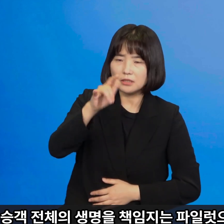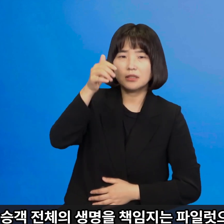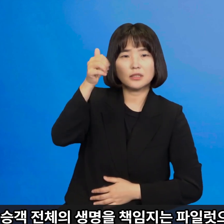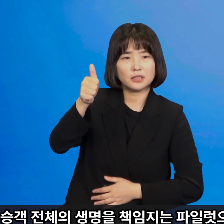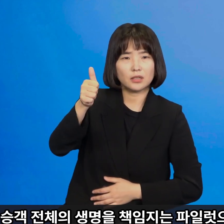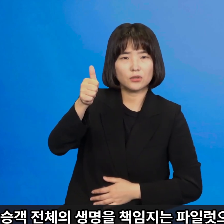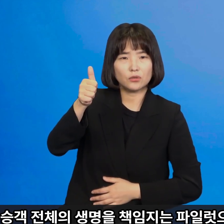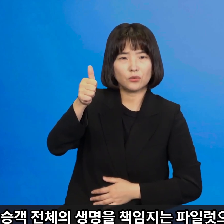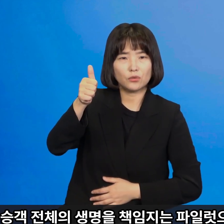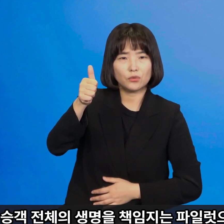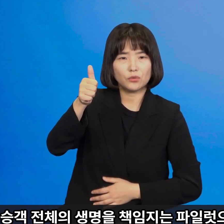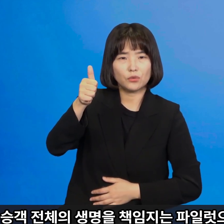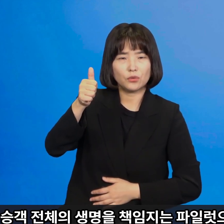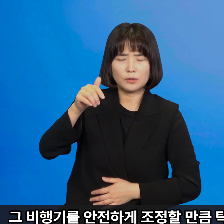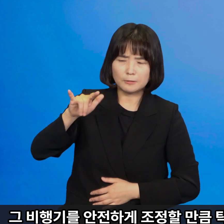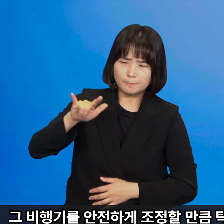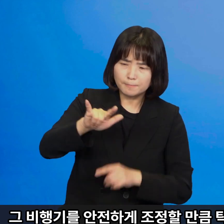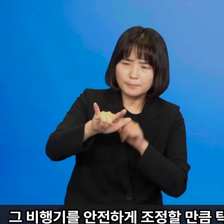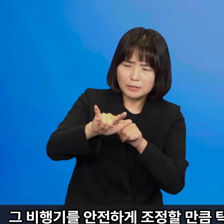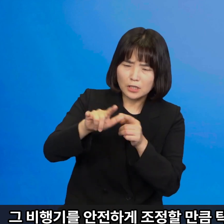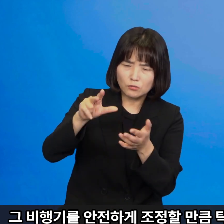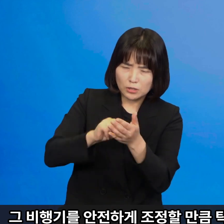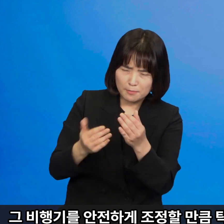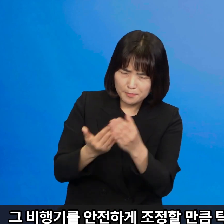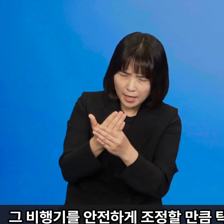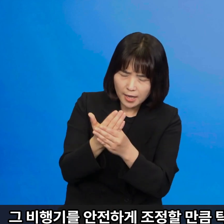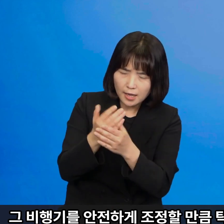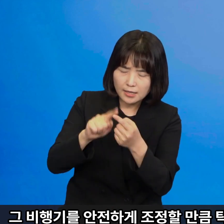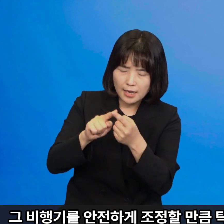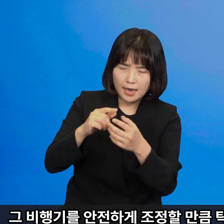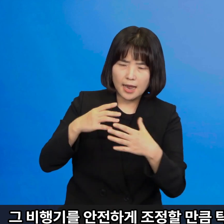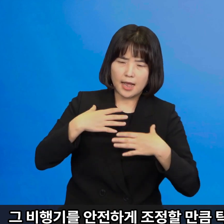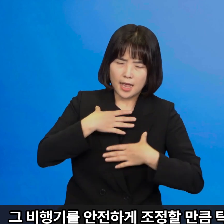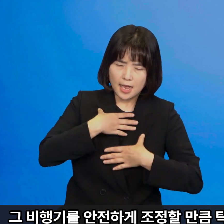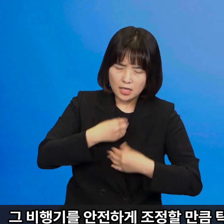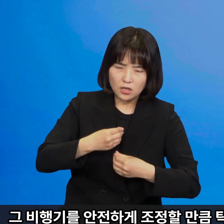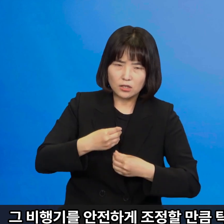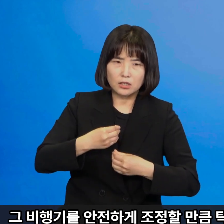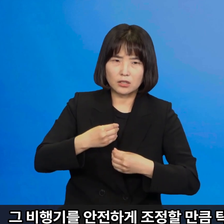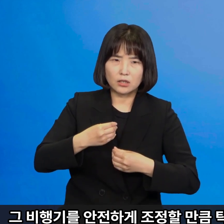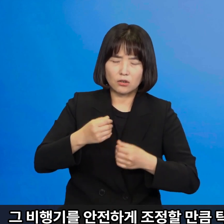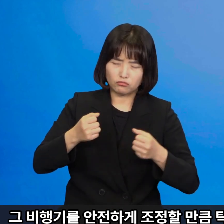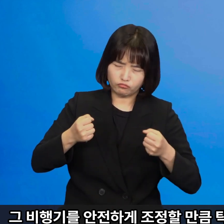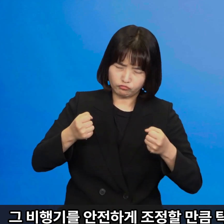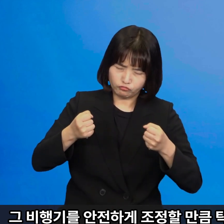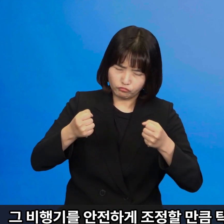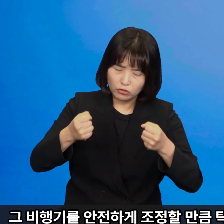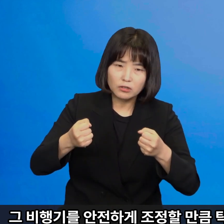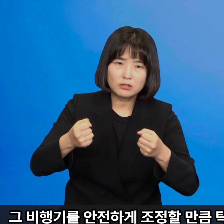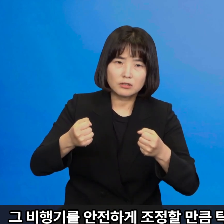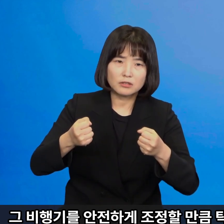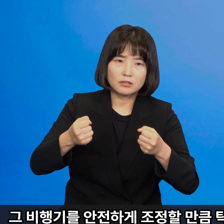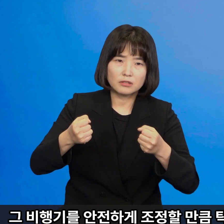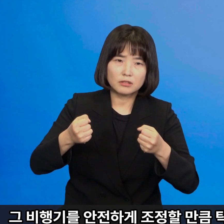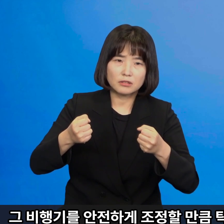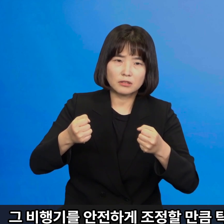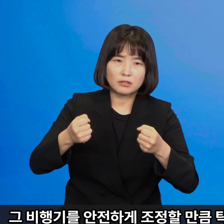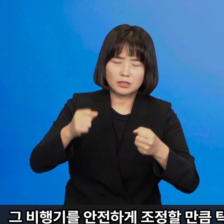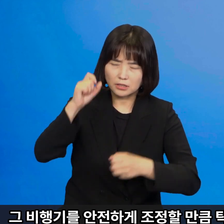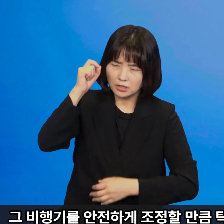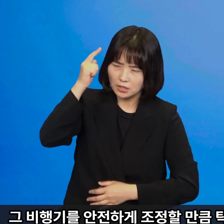심각하게 기체가 지금 타격을 입은 그 비행기를 안전하게 조종할 만큼 탁월한